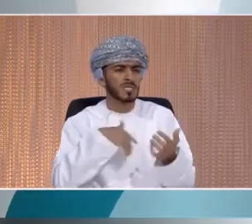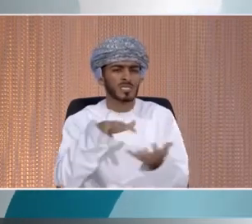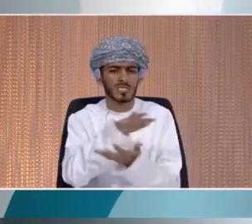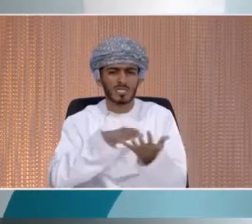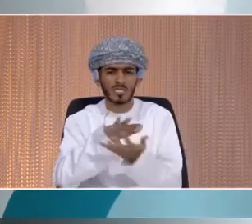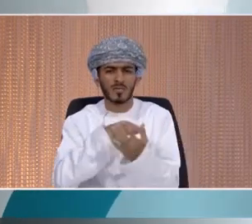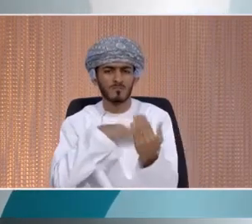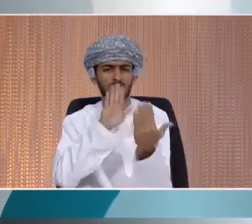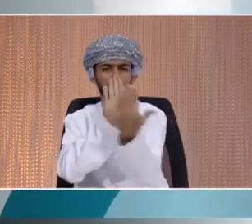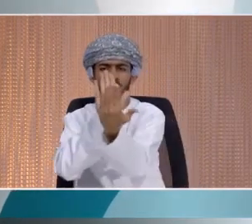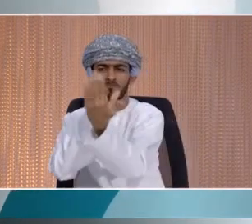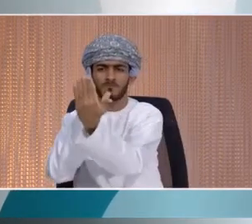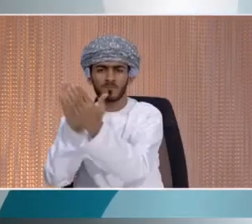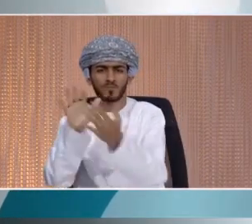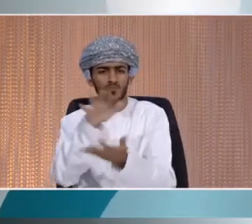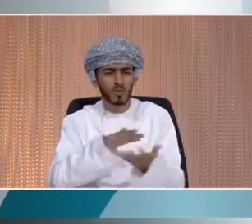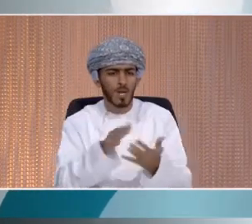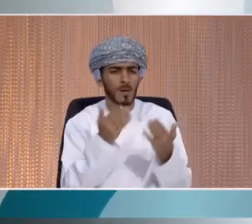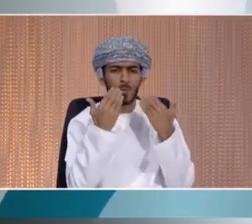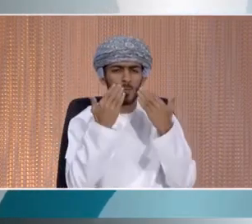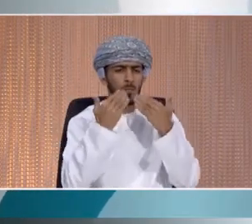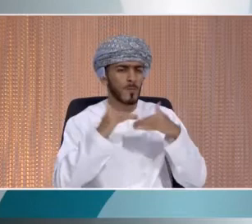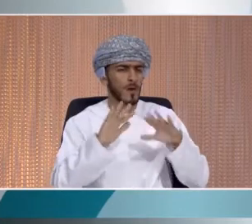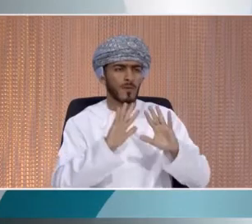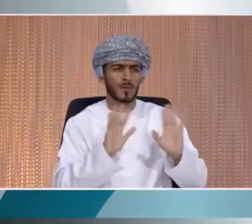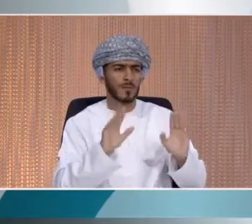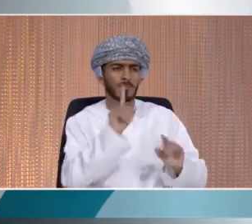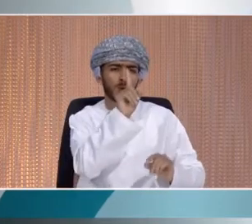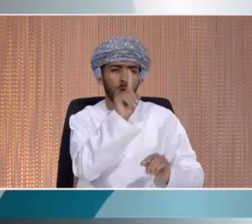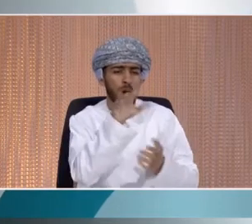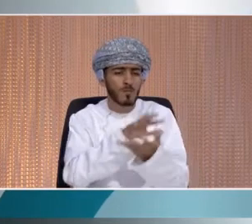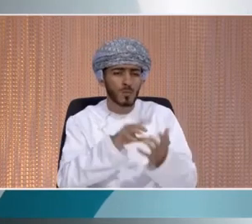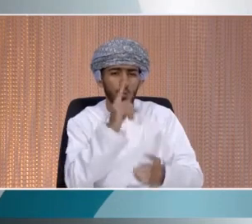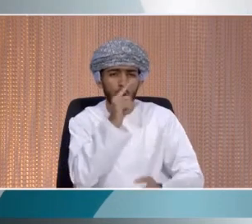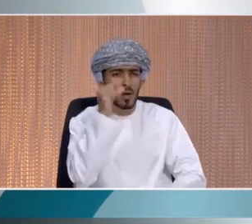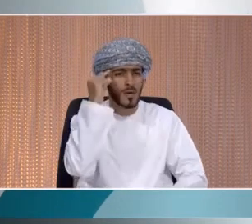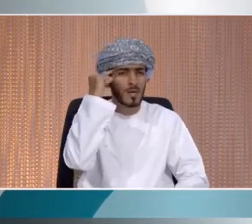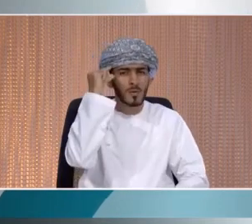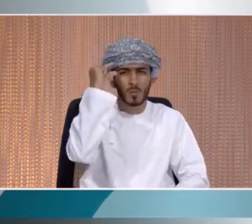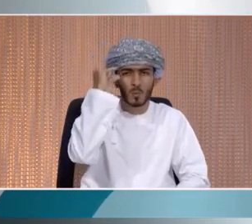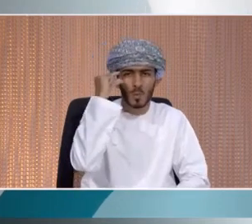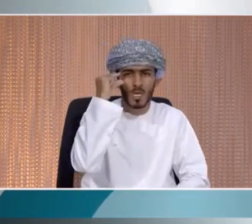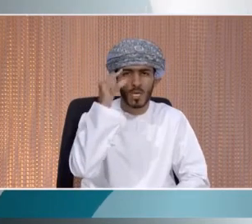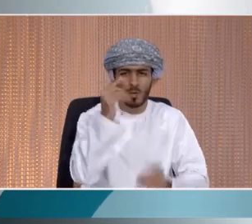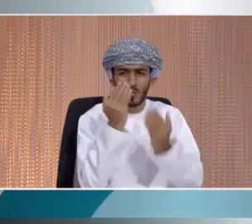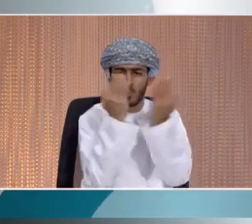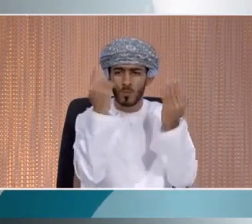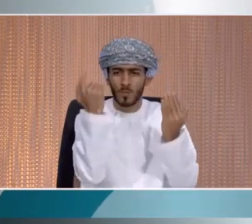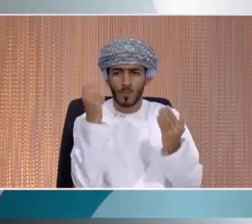أقل يعني إشكالية، إلا ذوي الإعاقة الذهنية يواجه أيضا إشكالية في موضوع الزواج.